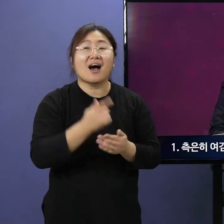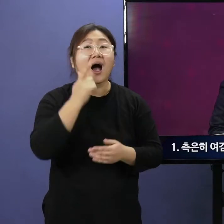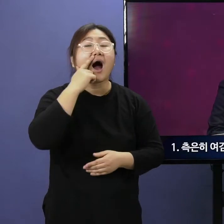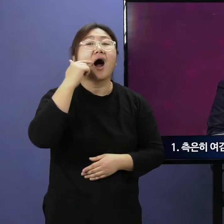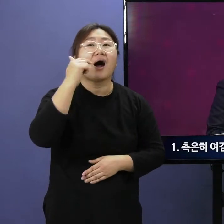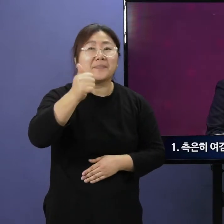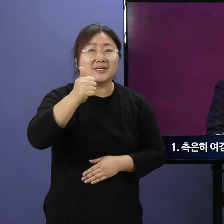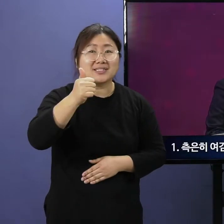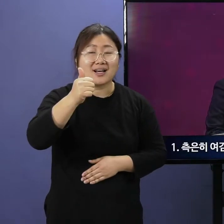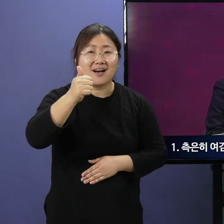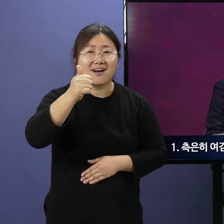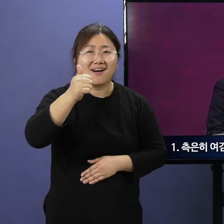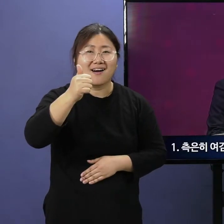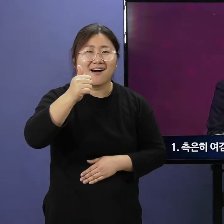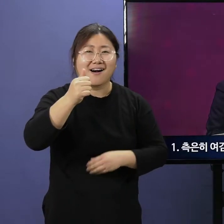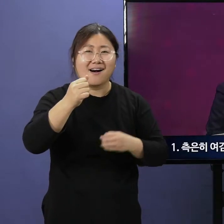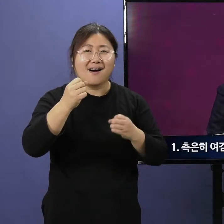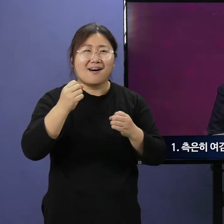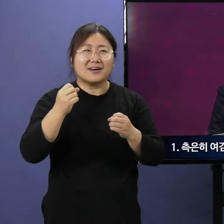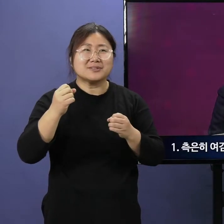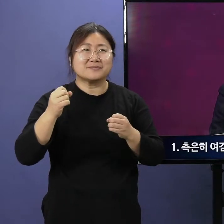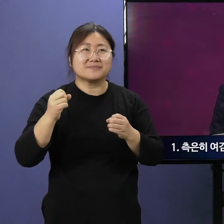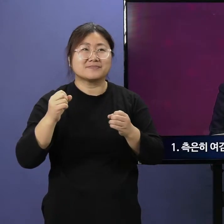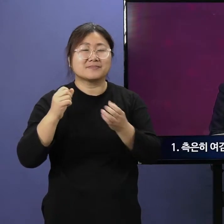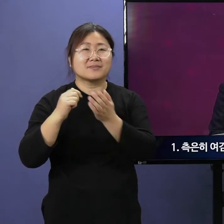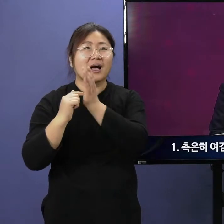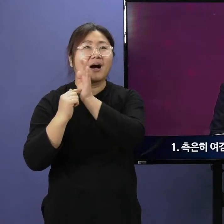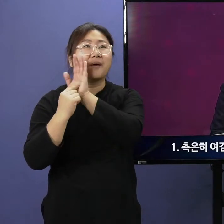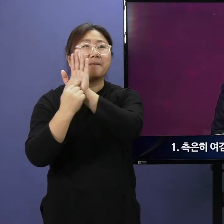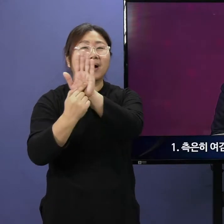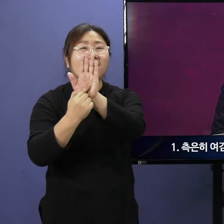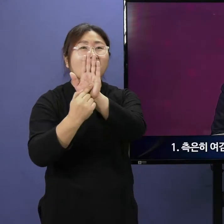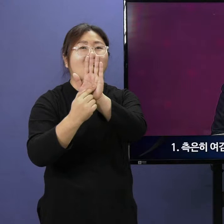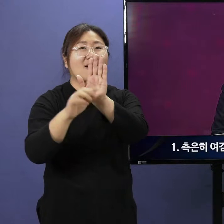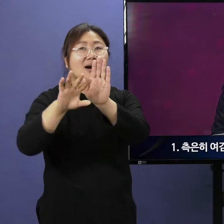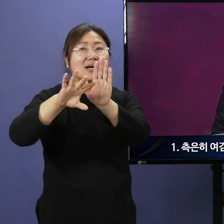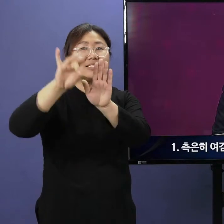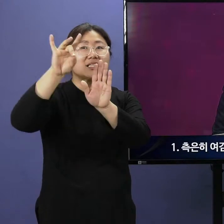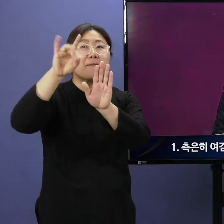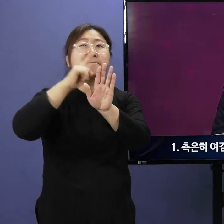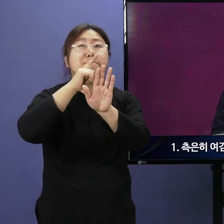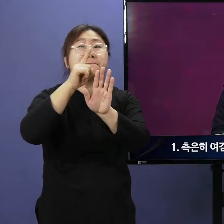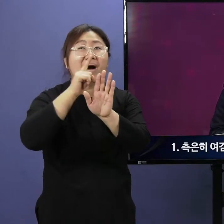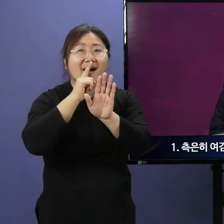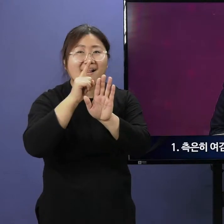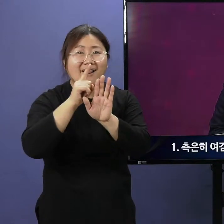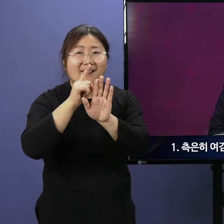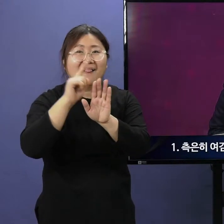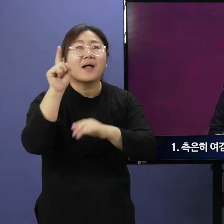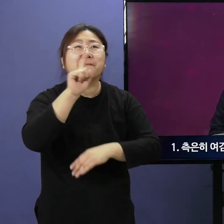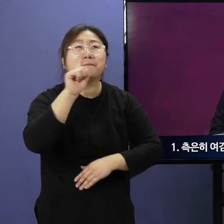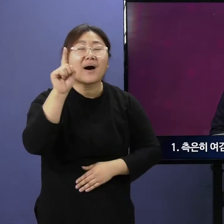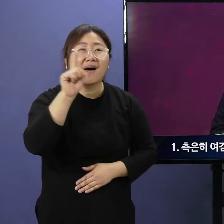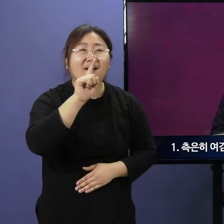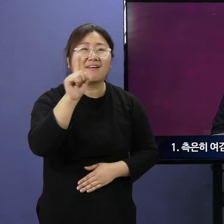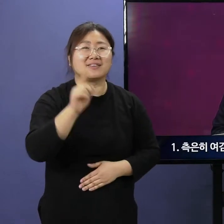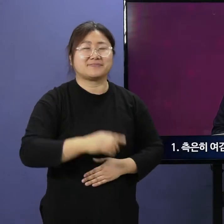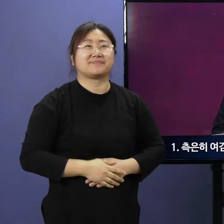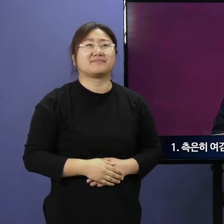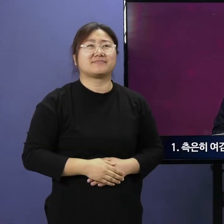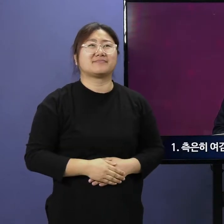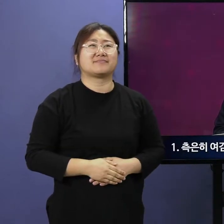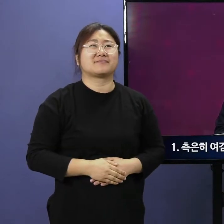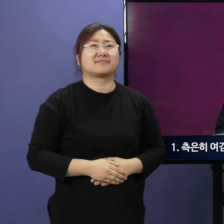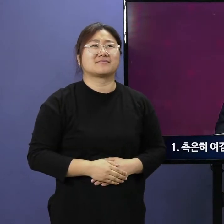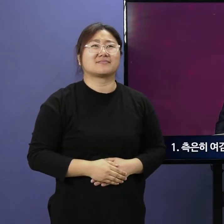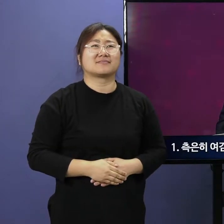같이 등장했습니다. 이 아버지의 첫 한마디가 매우 중요합니다. 그 한마디가 뭐냐 하면